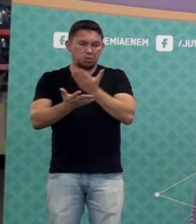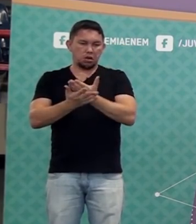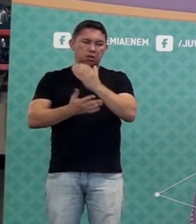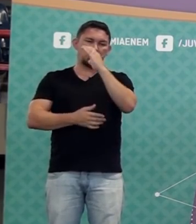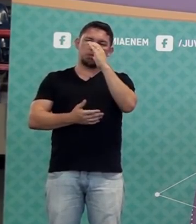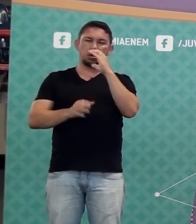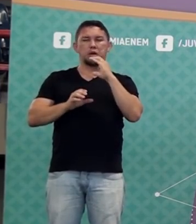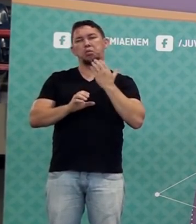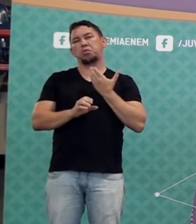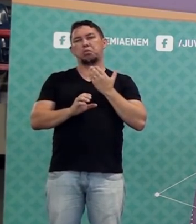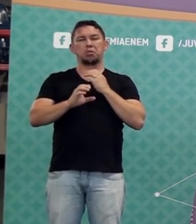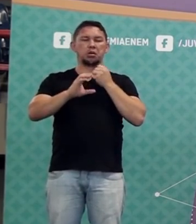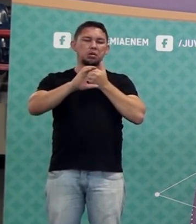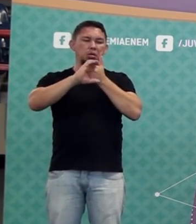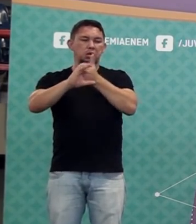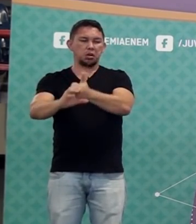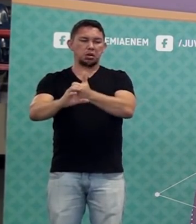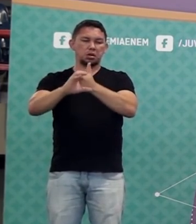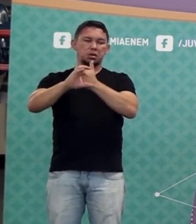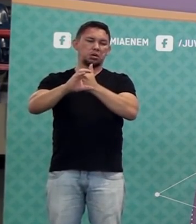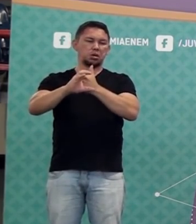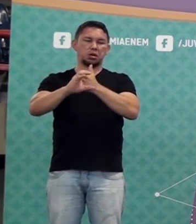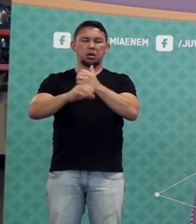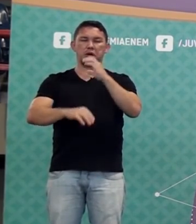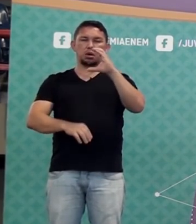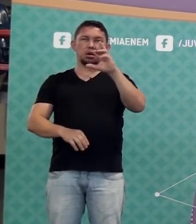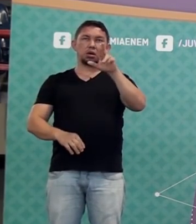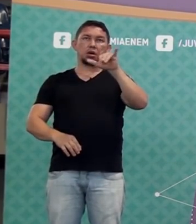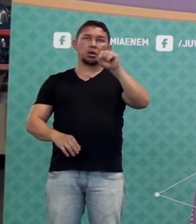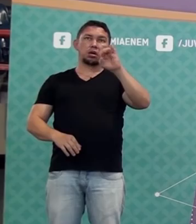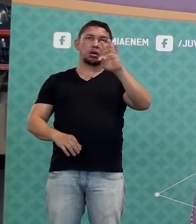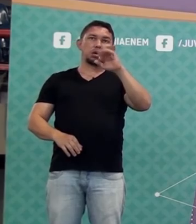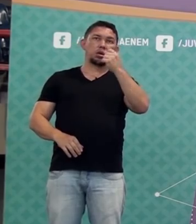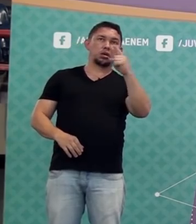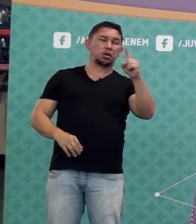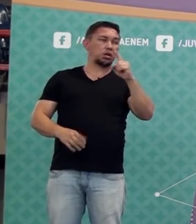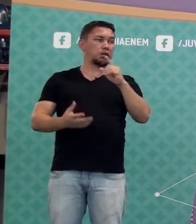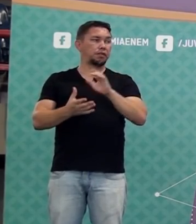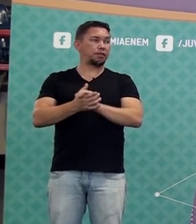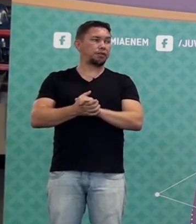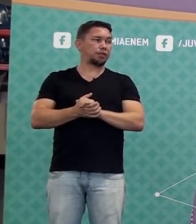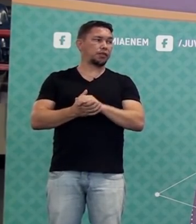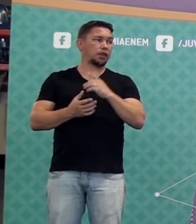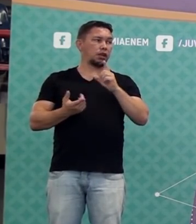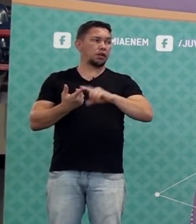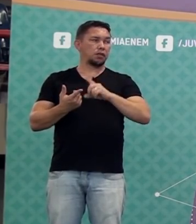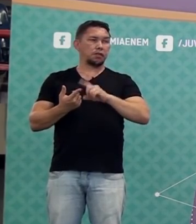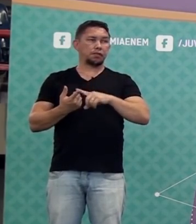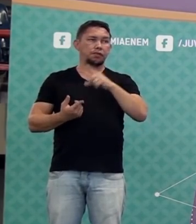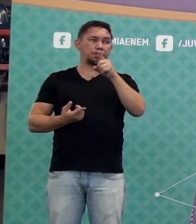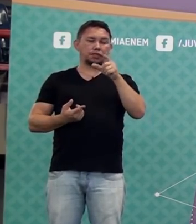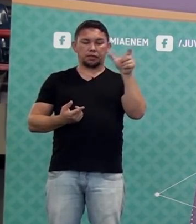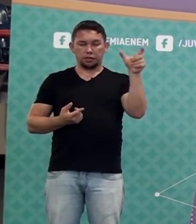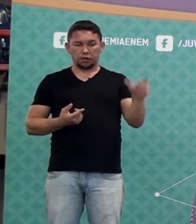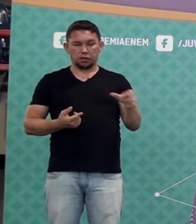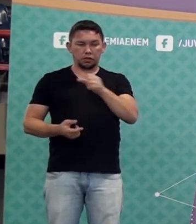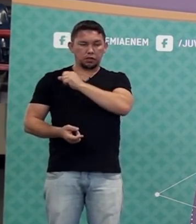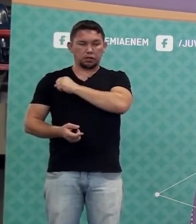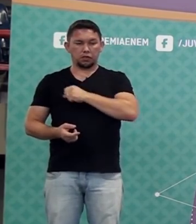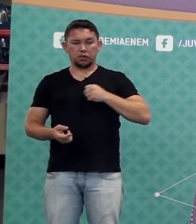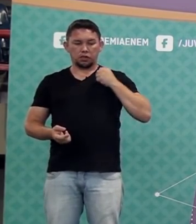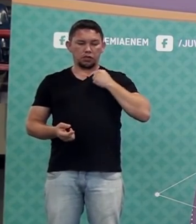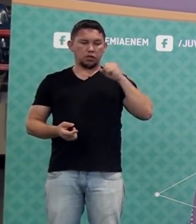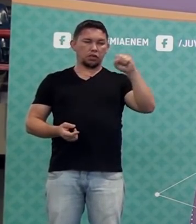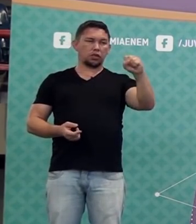cristã. Enfim, tem muitos elementos interessantes. E o último momento, quando o Sócrates cercado